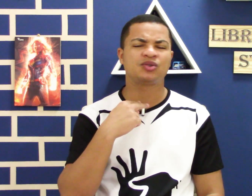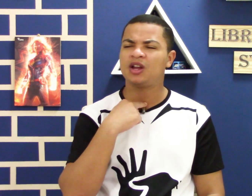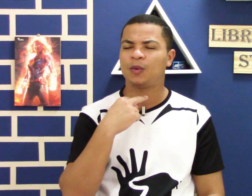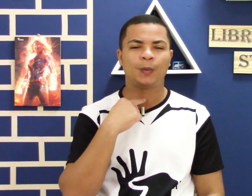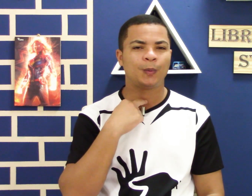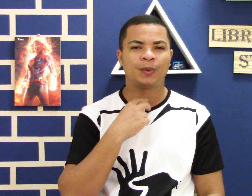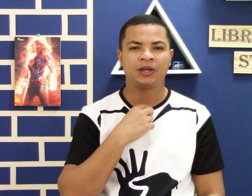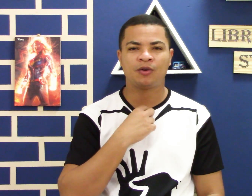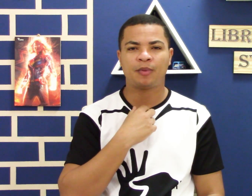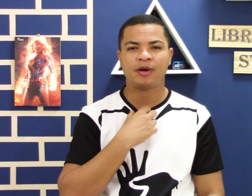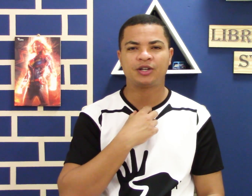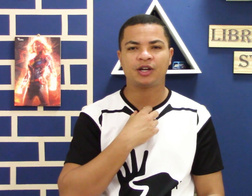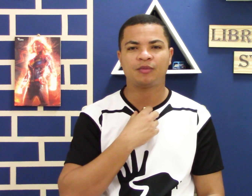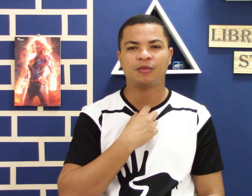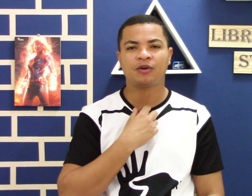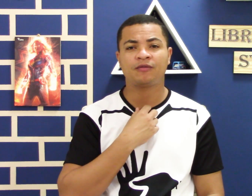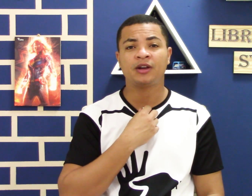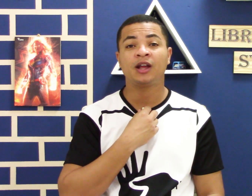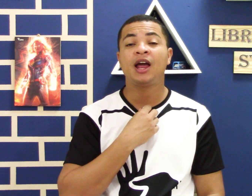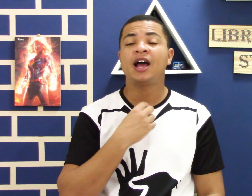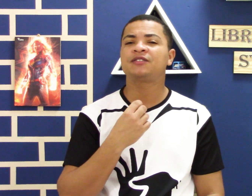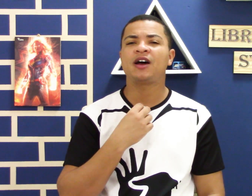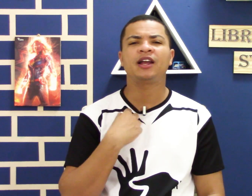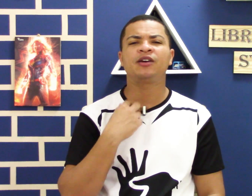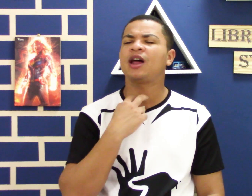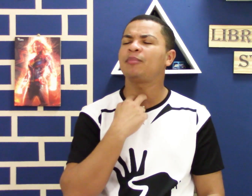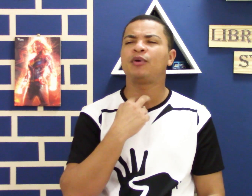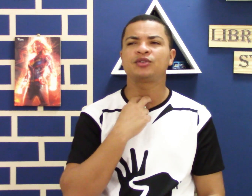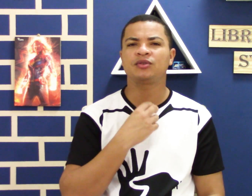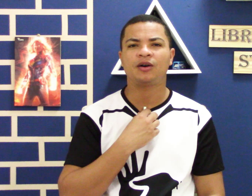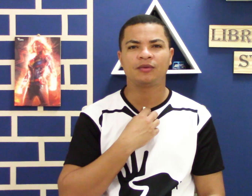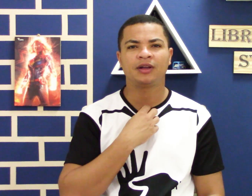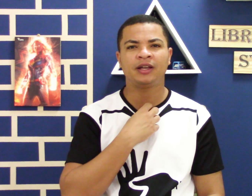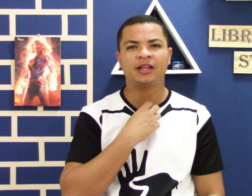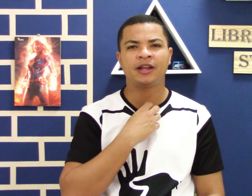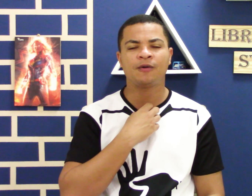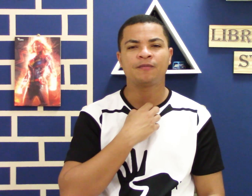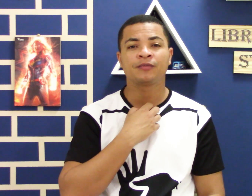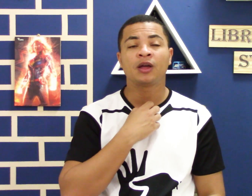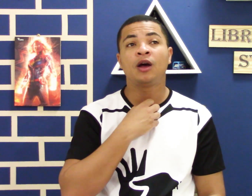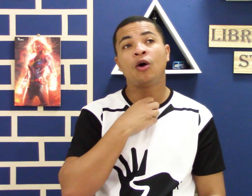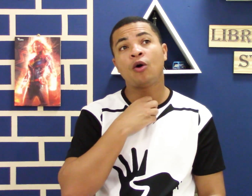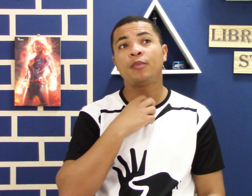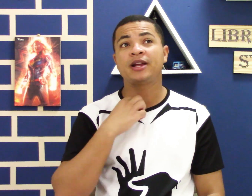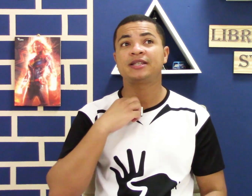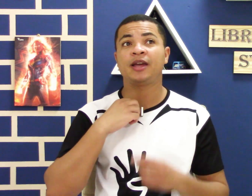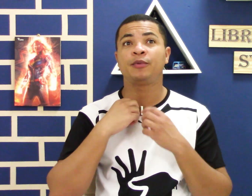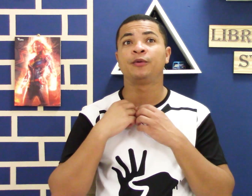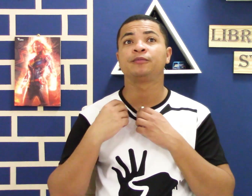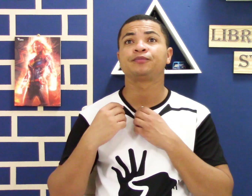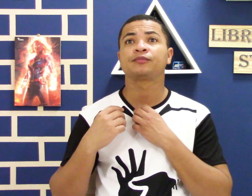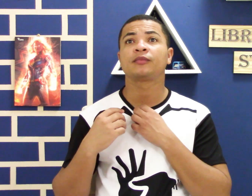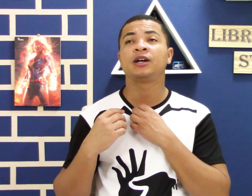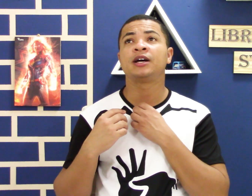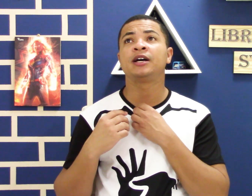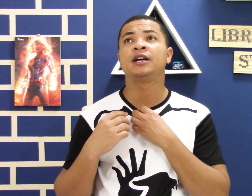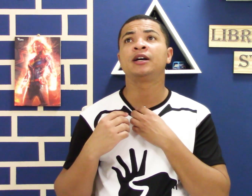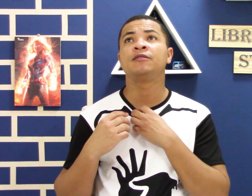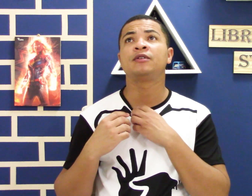não. Opa, bati aqui no meu microfone. Você fala, eu lá posso não. Entendeu? Ou, por exemplo, vamos